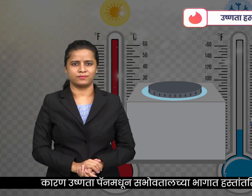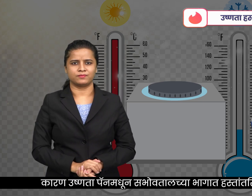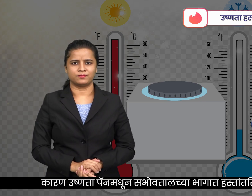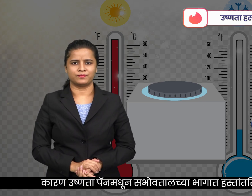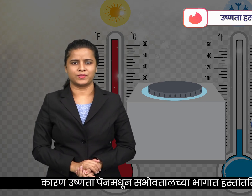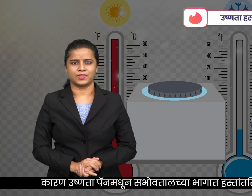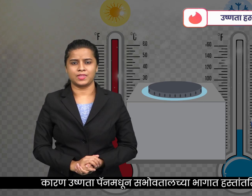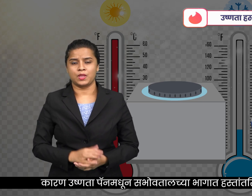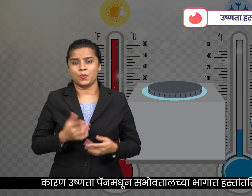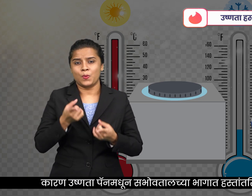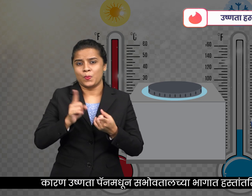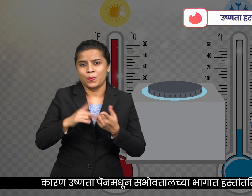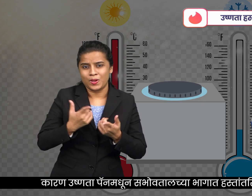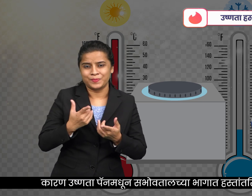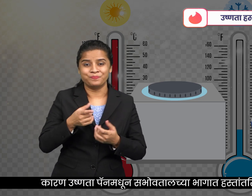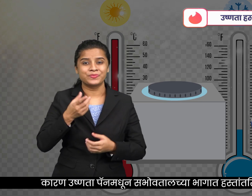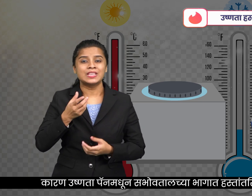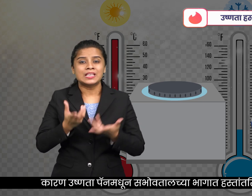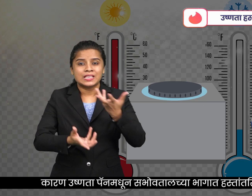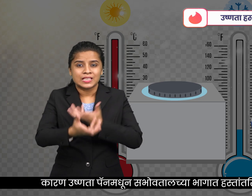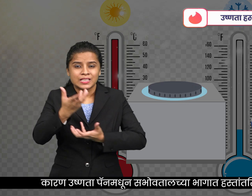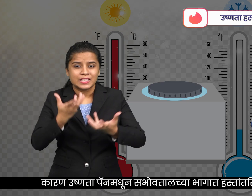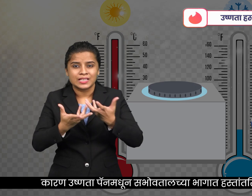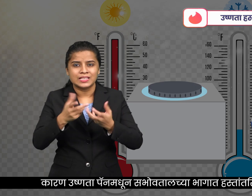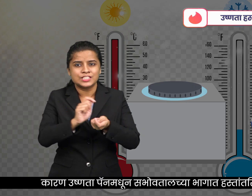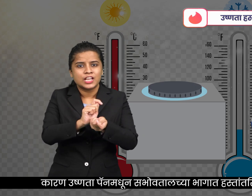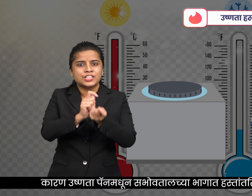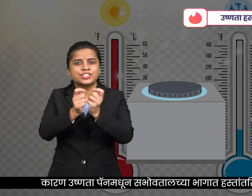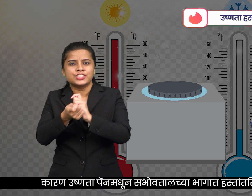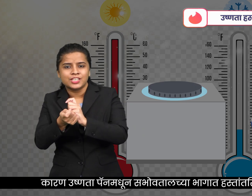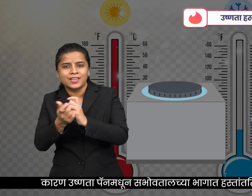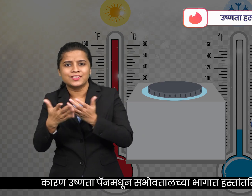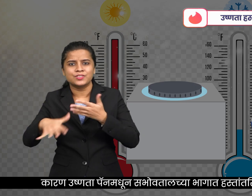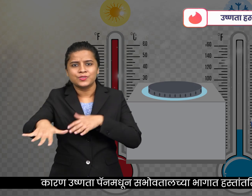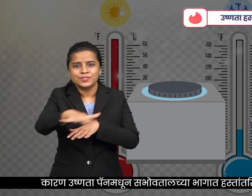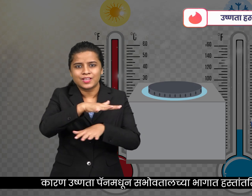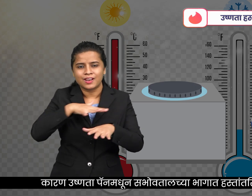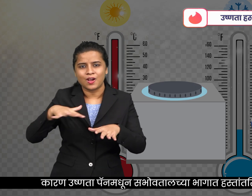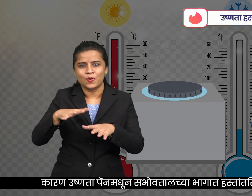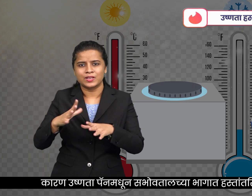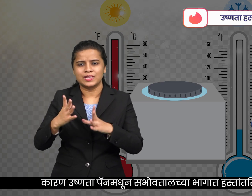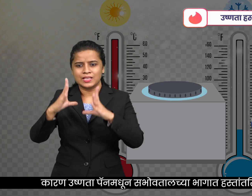कारण उष्णता पॅनमधून सभोवतालच्या भागात हस्तांतरित केली जाते.